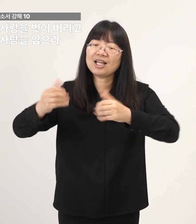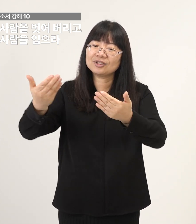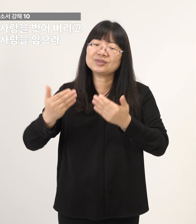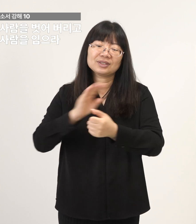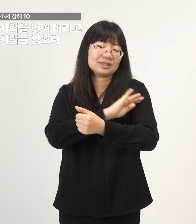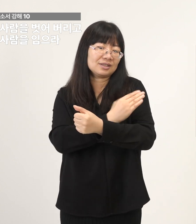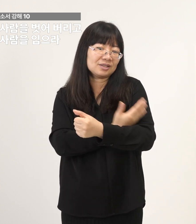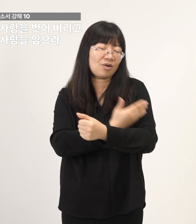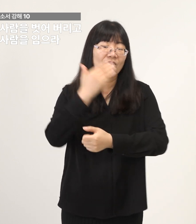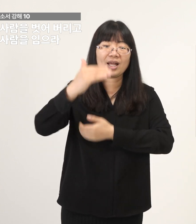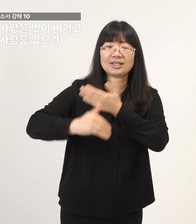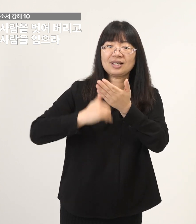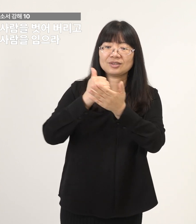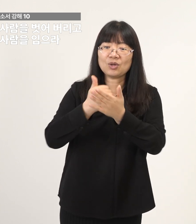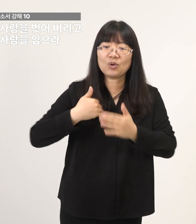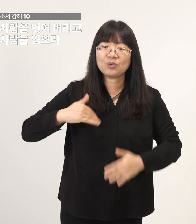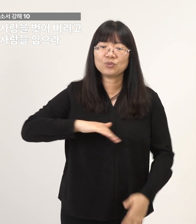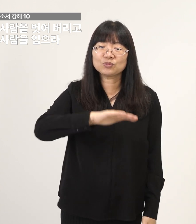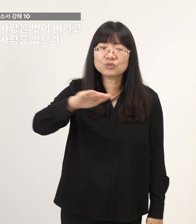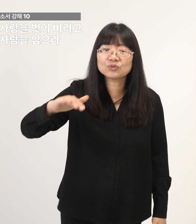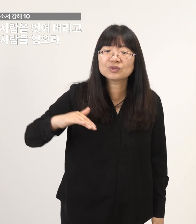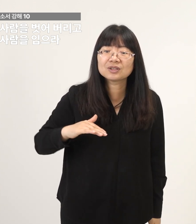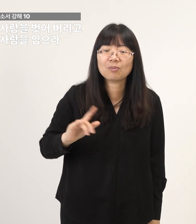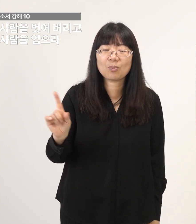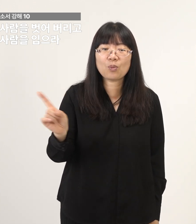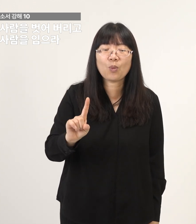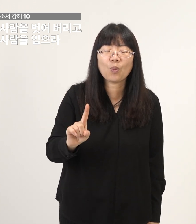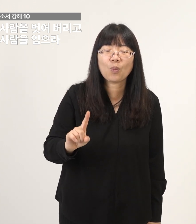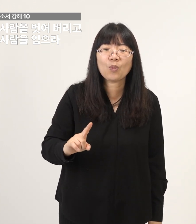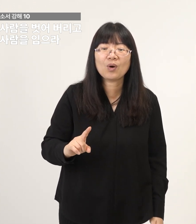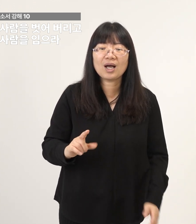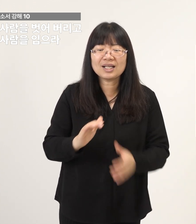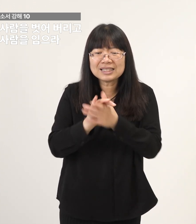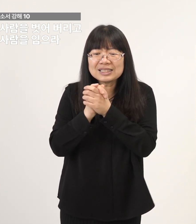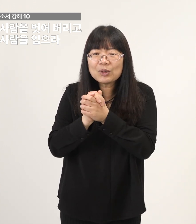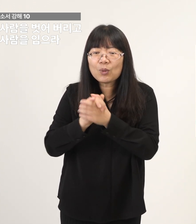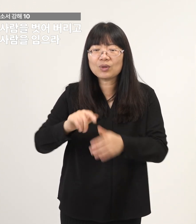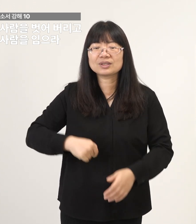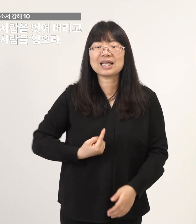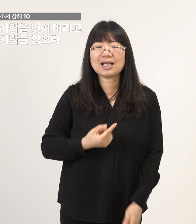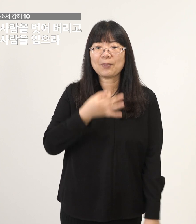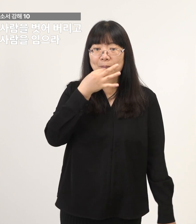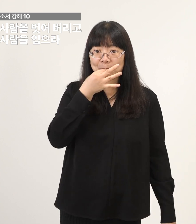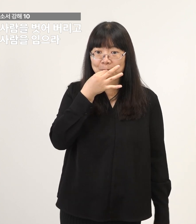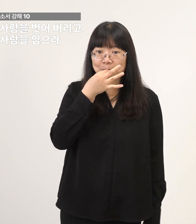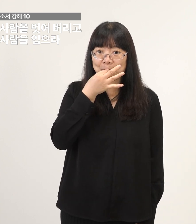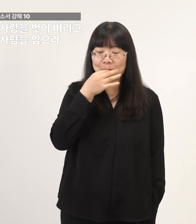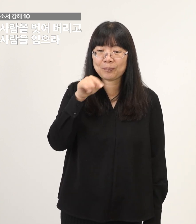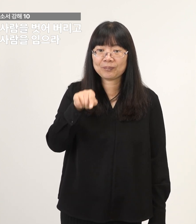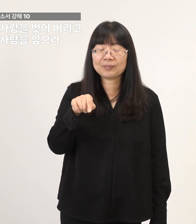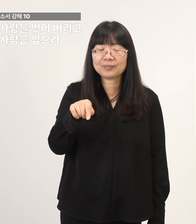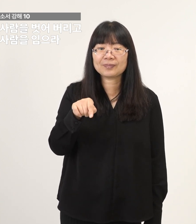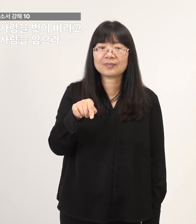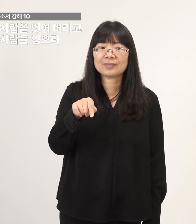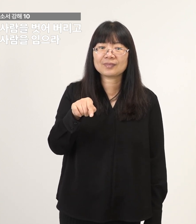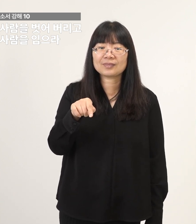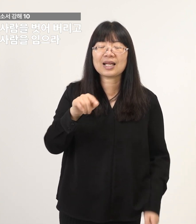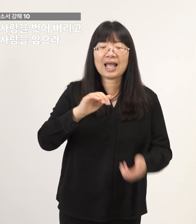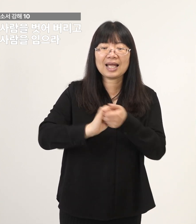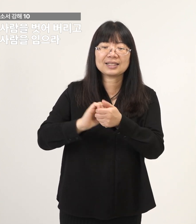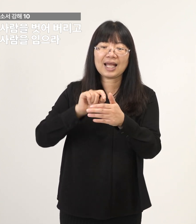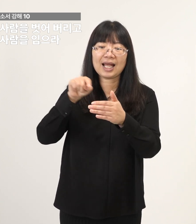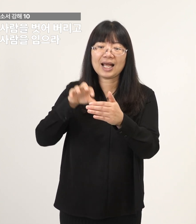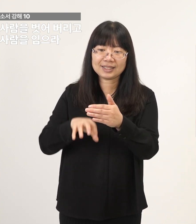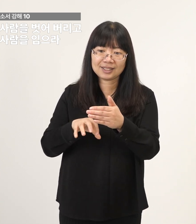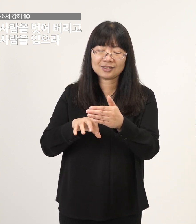하나님이시다. 우리는 기껏해야 구하더라도 자기의 욕망이라는 탐심이라는 한계 안에서